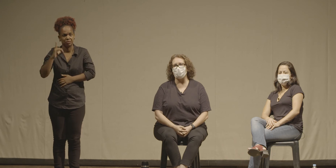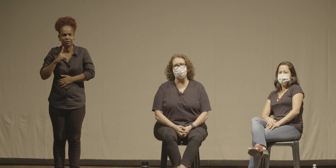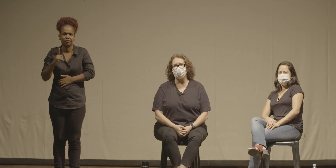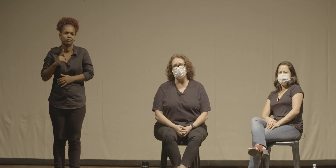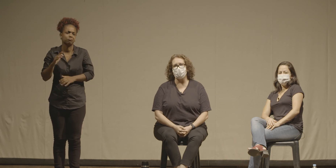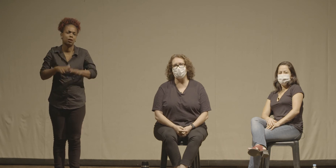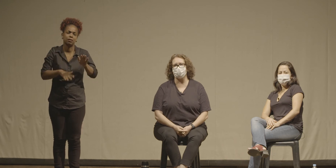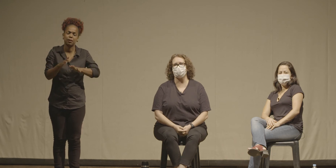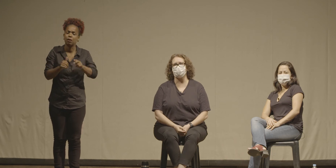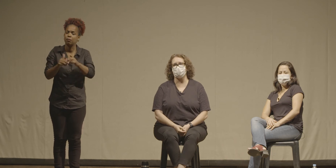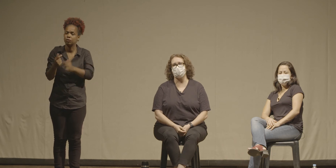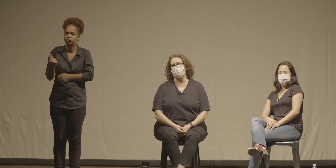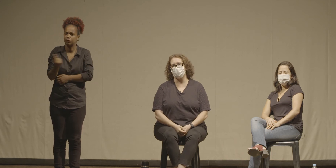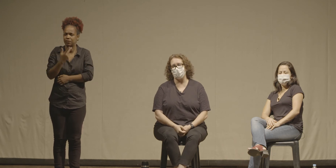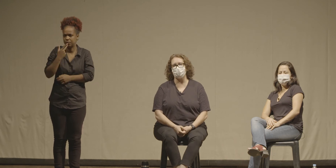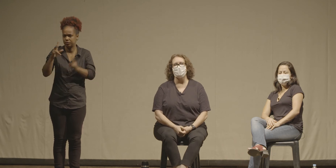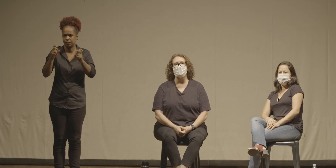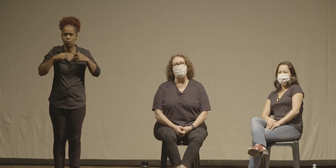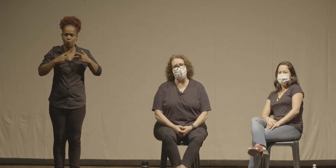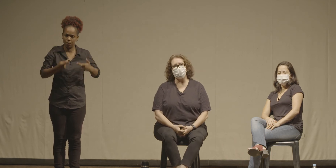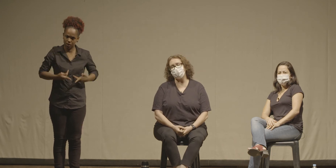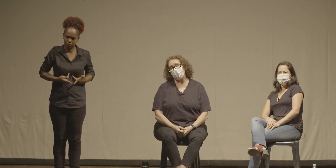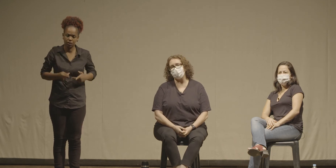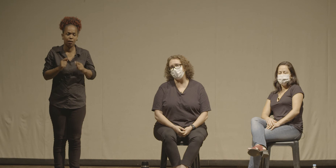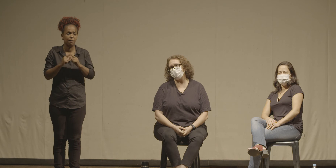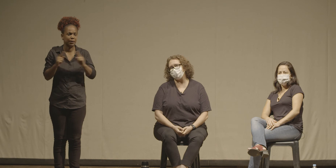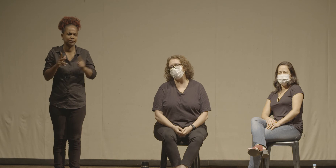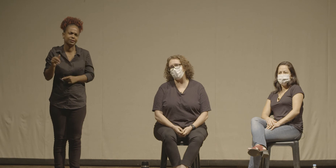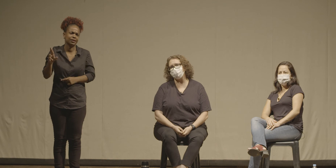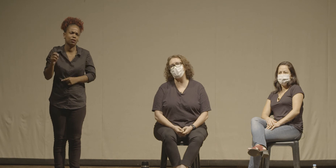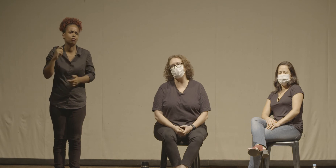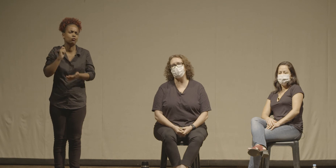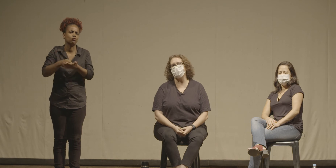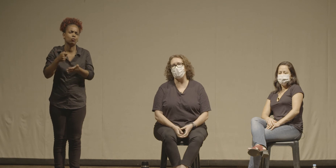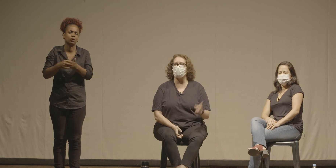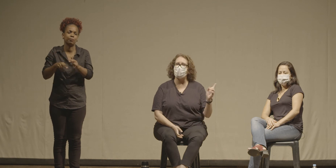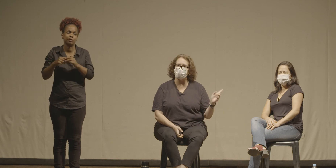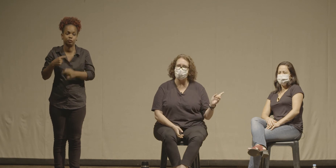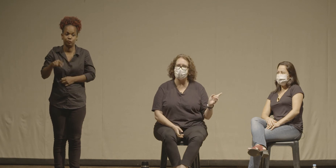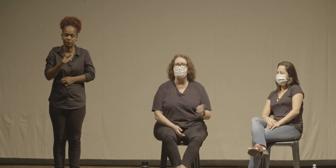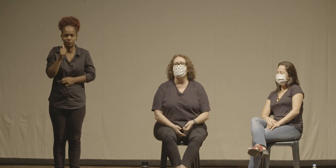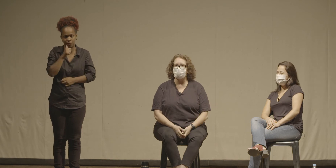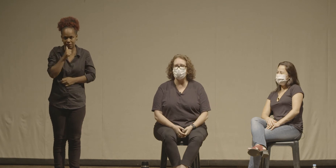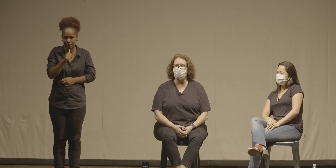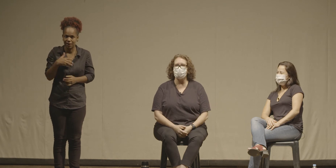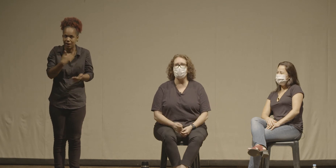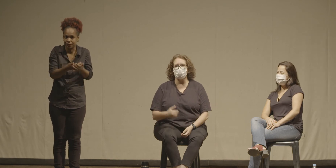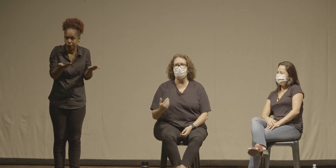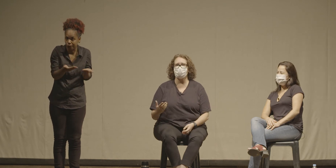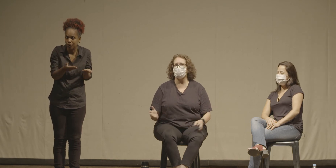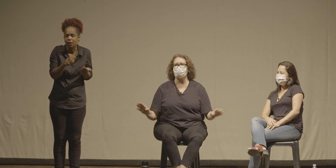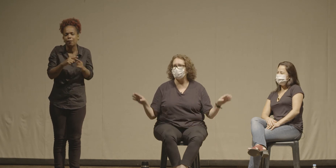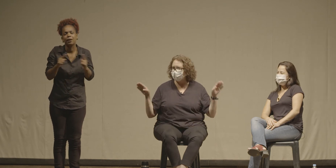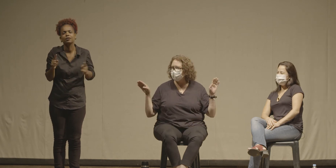muito relativo, porque eu acho que a gente está falando de ser humano. E a gente, claro, tem que lutar mais porque a gente é mulher ainda. Mas eu acredito